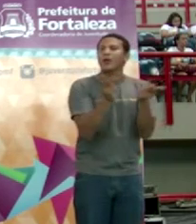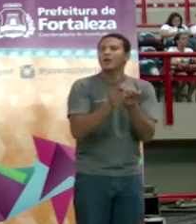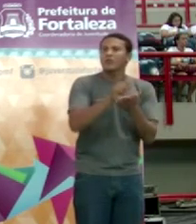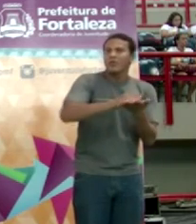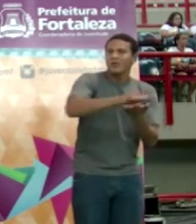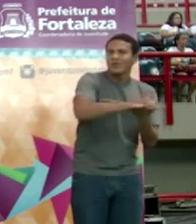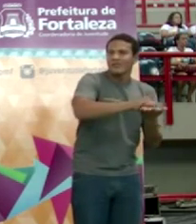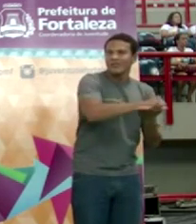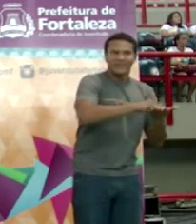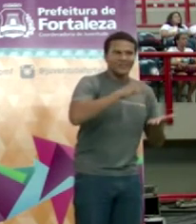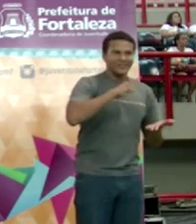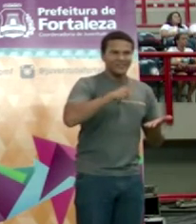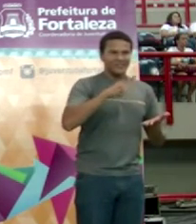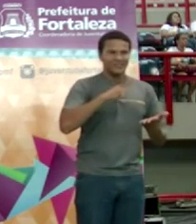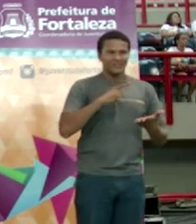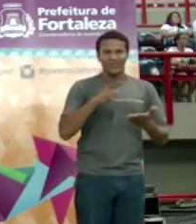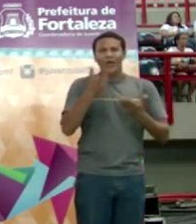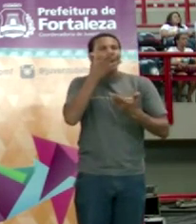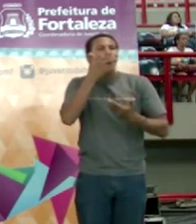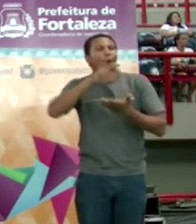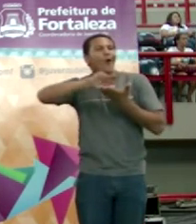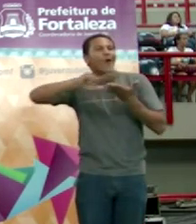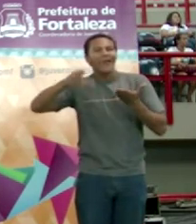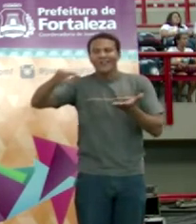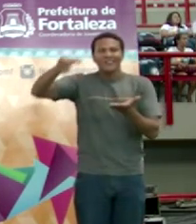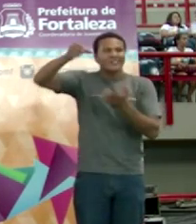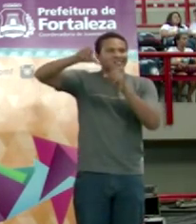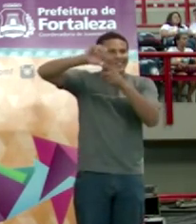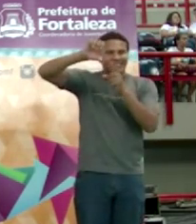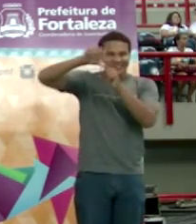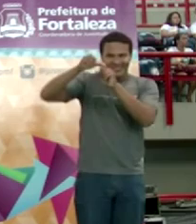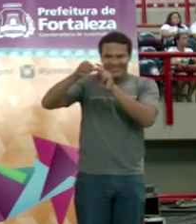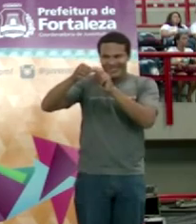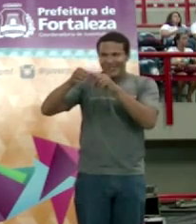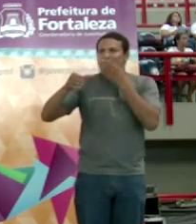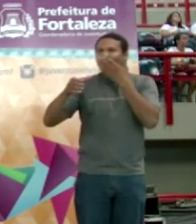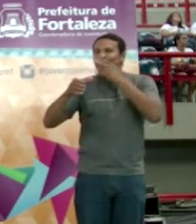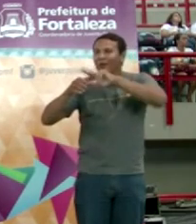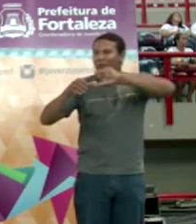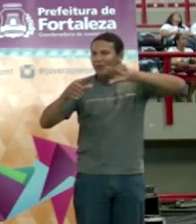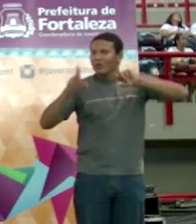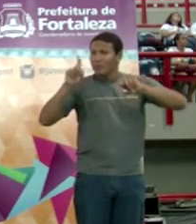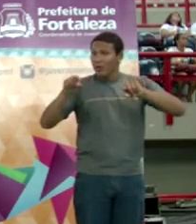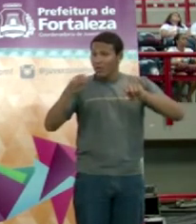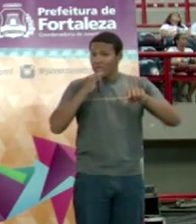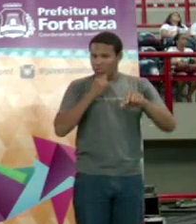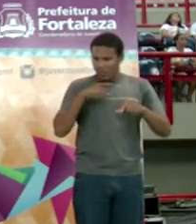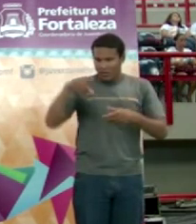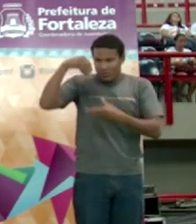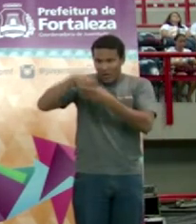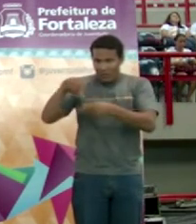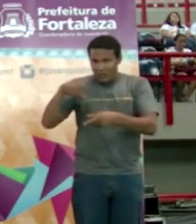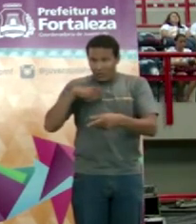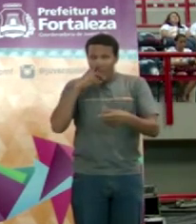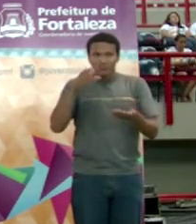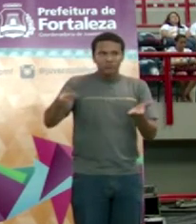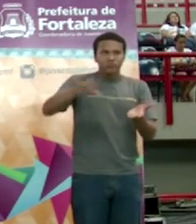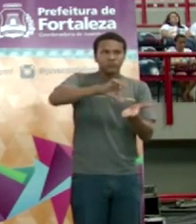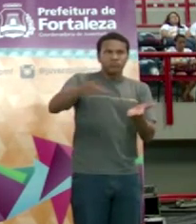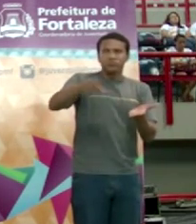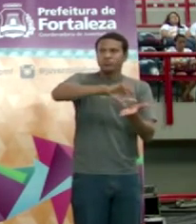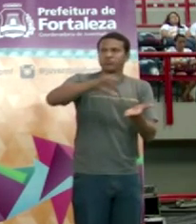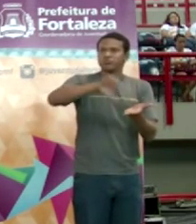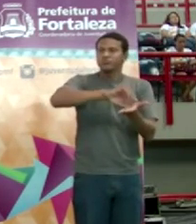aí são adicionados haletos de ácidos aos detergentes para que tenha essa função de quebrar a